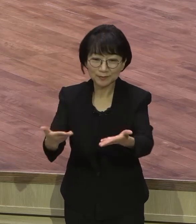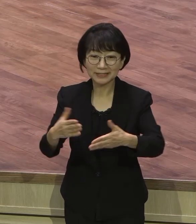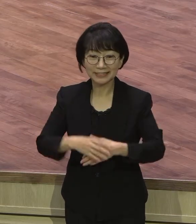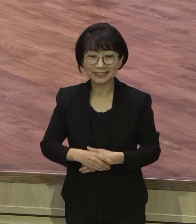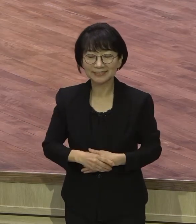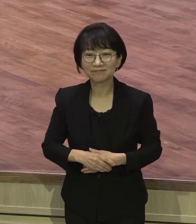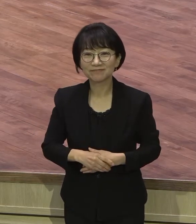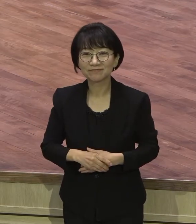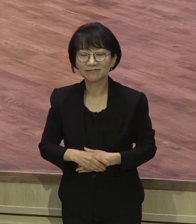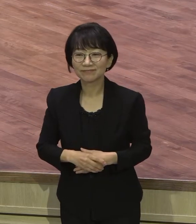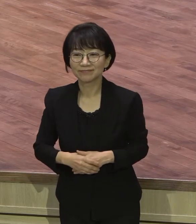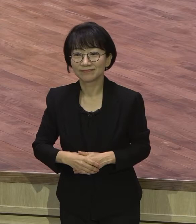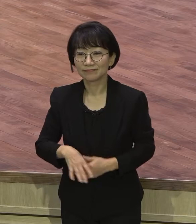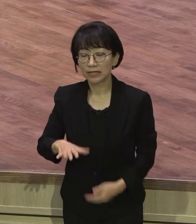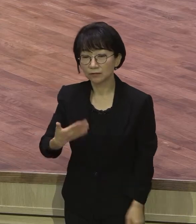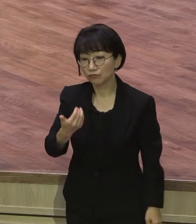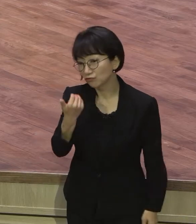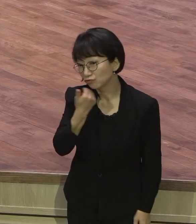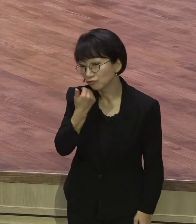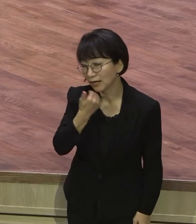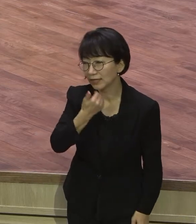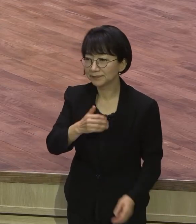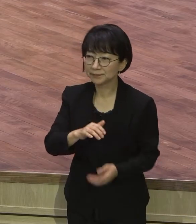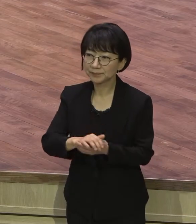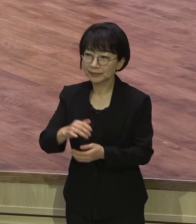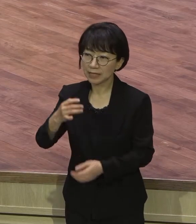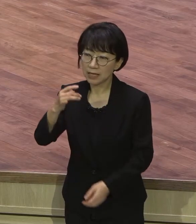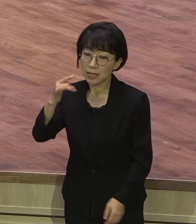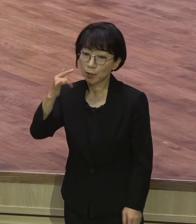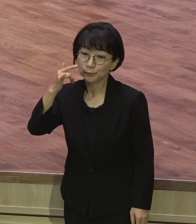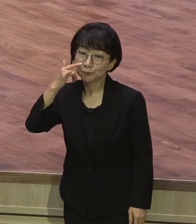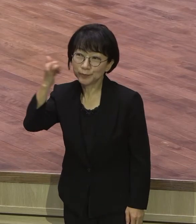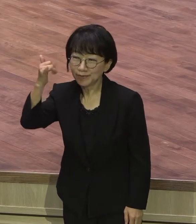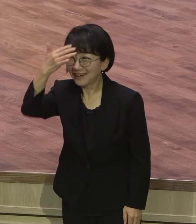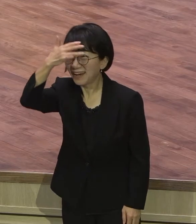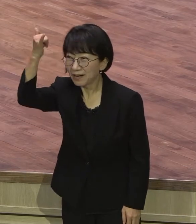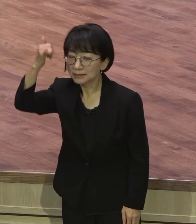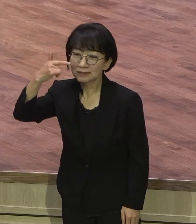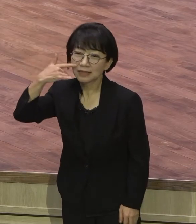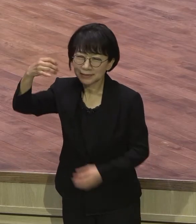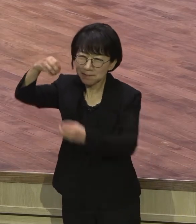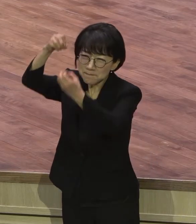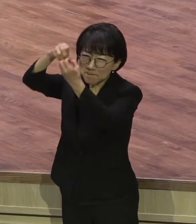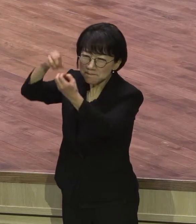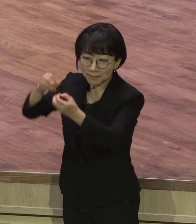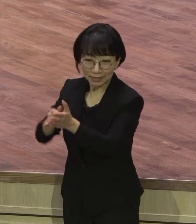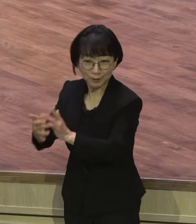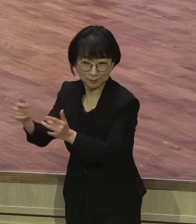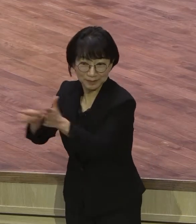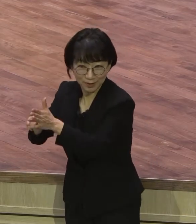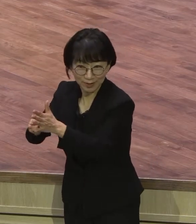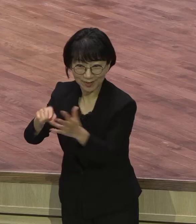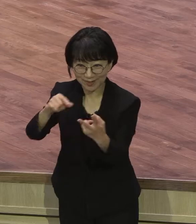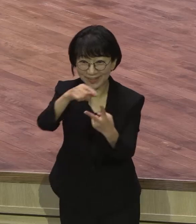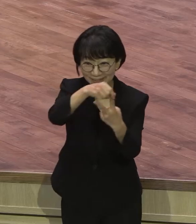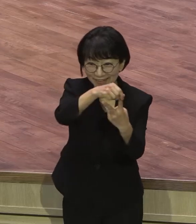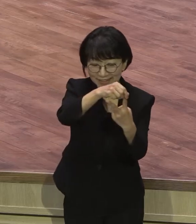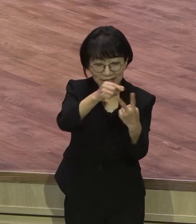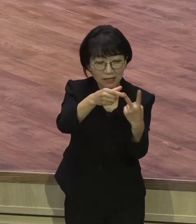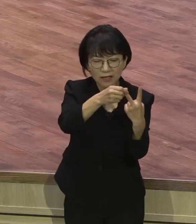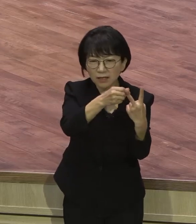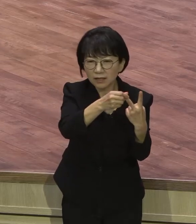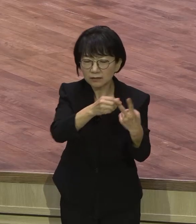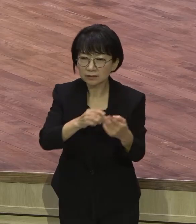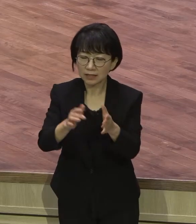어떤 사람은요 모태로 믿는 집안에 태어날 수 있고 또 어떤 사람은 마치 예수님이 뭐요 십자가